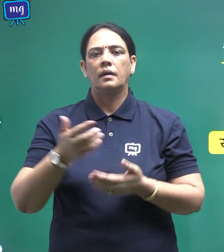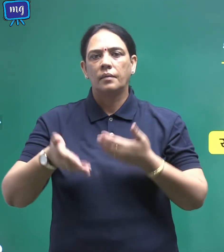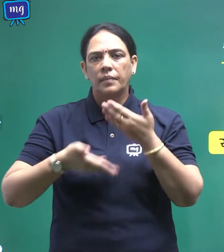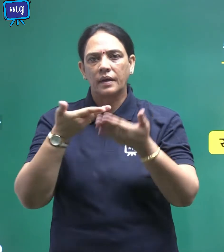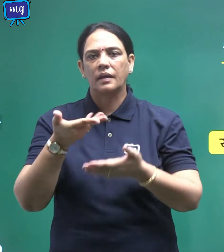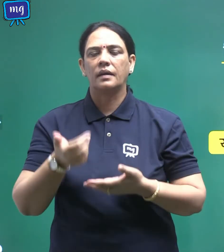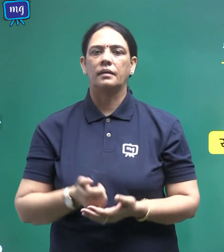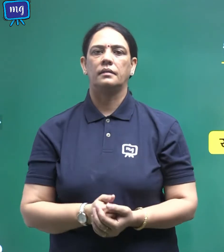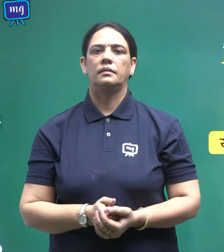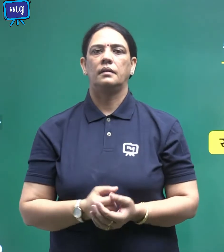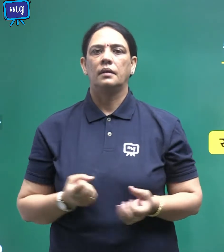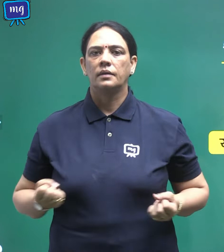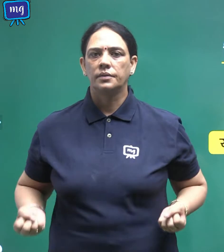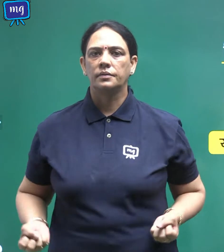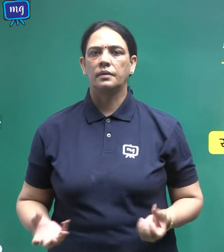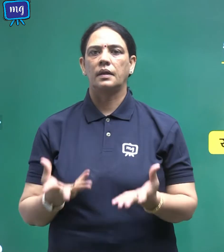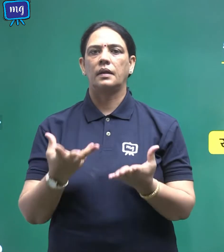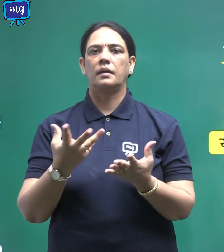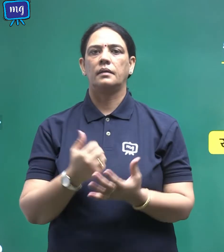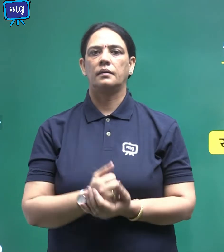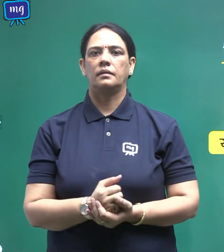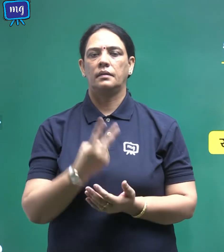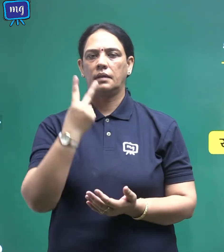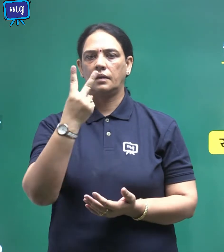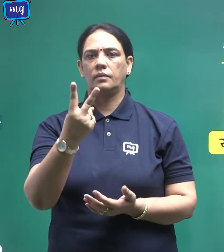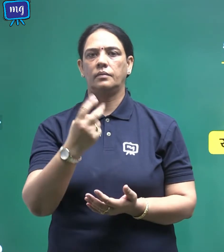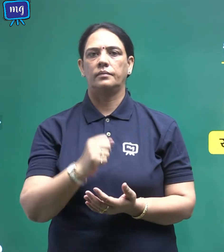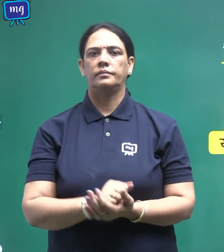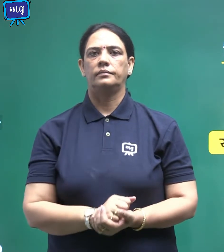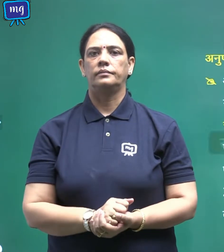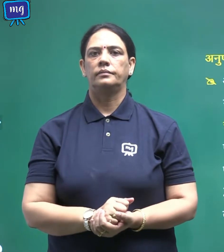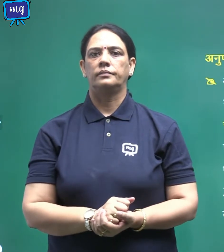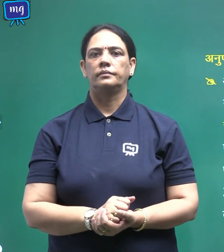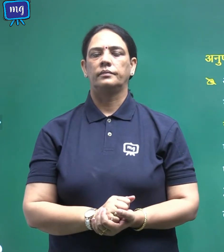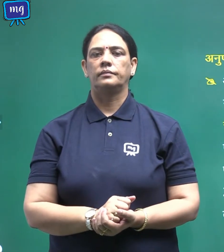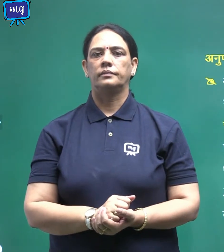पढ़ेंगे। शुरू करें। देखो,